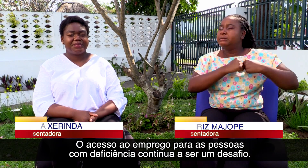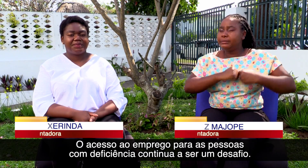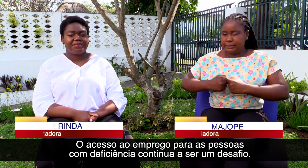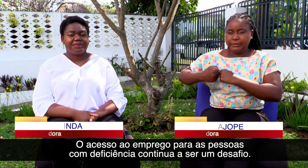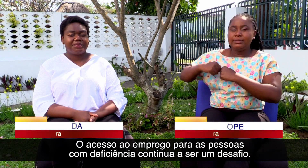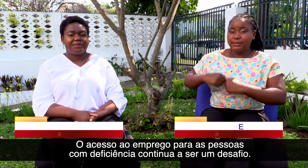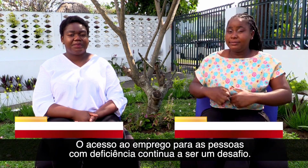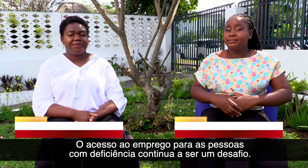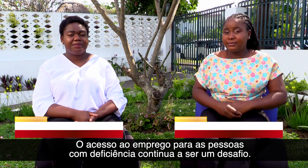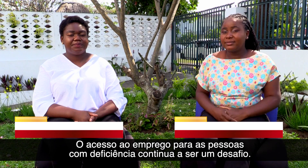um desafio.